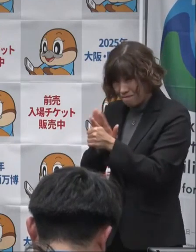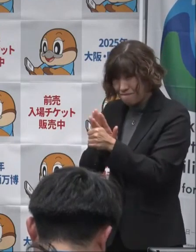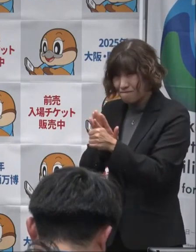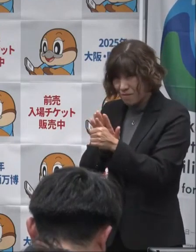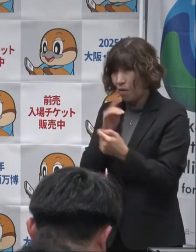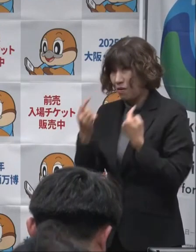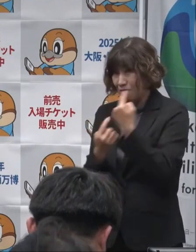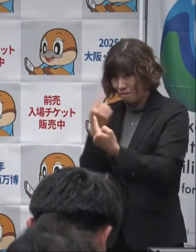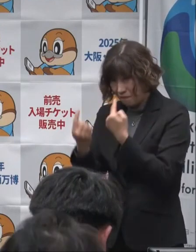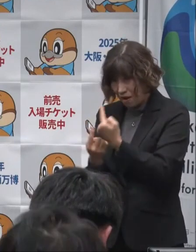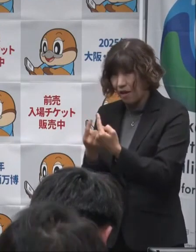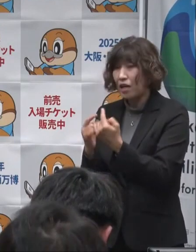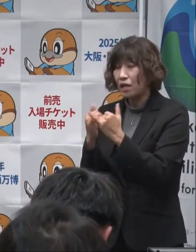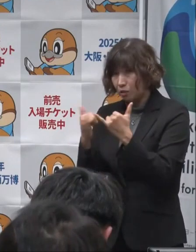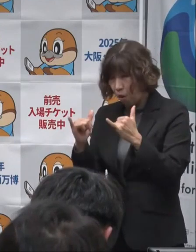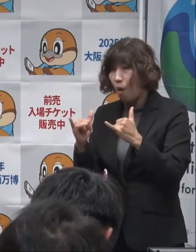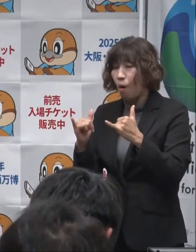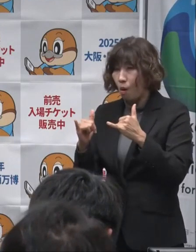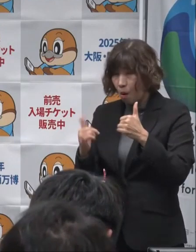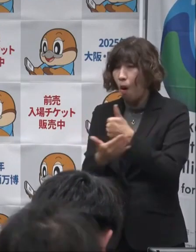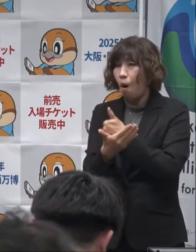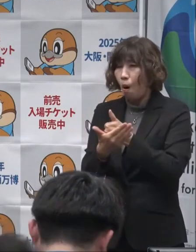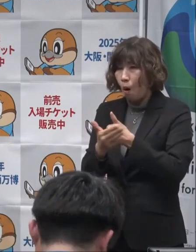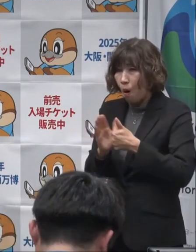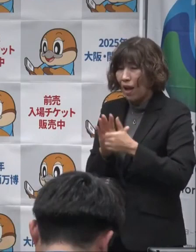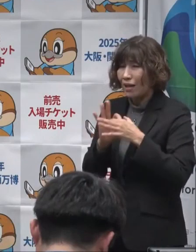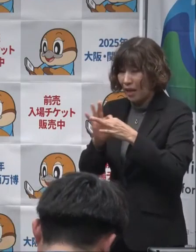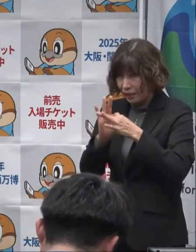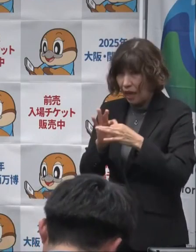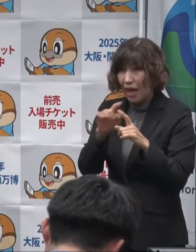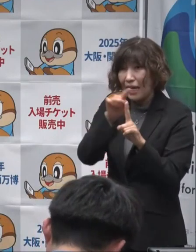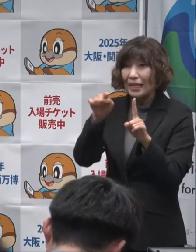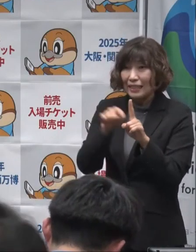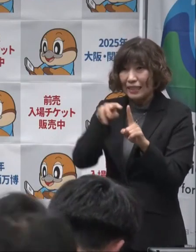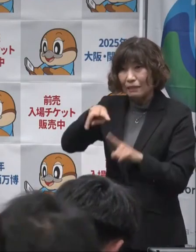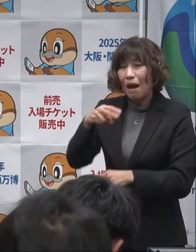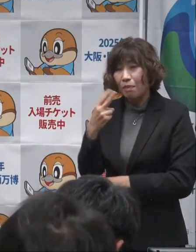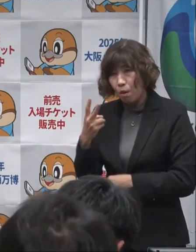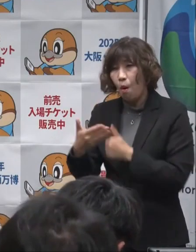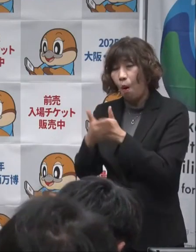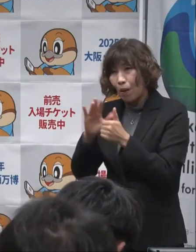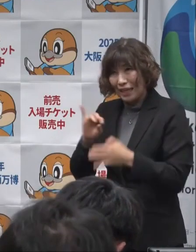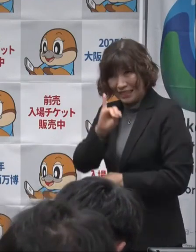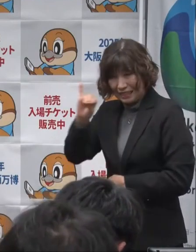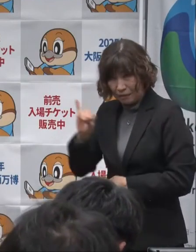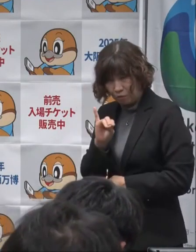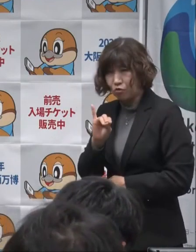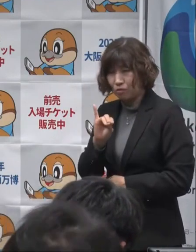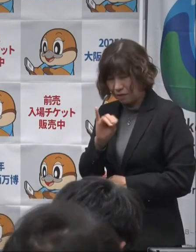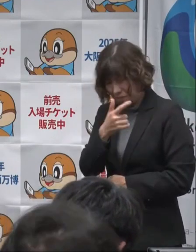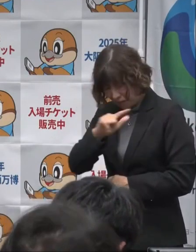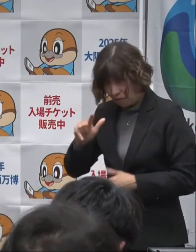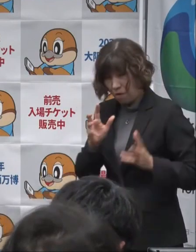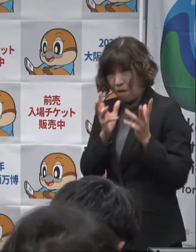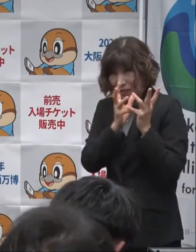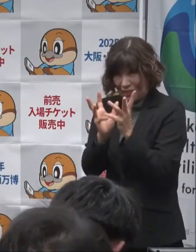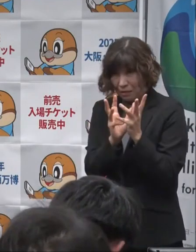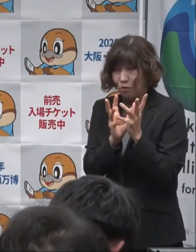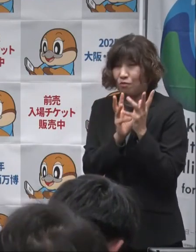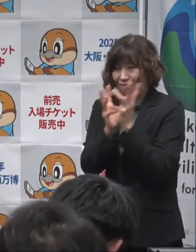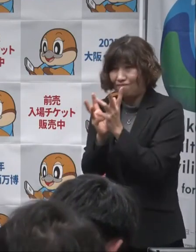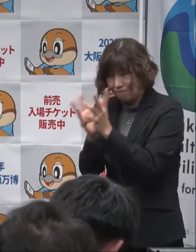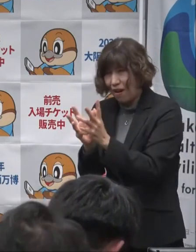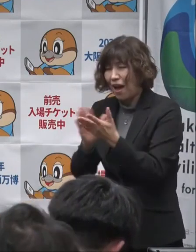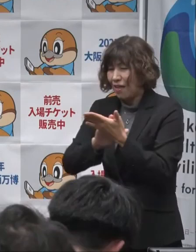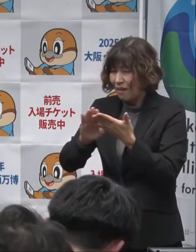てこれはもう保険も含めてです。 DMAT や保険のチームであったり DHEAT であったり、さまざまやっぱり衛生